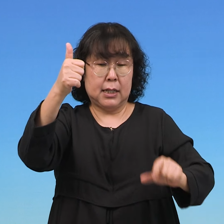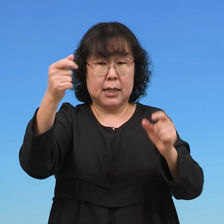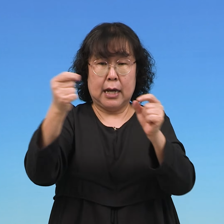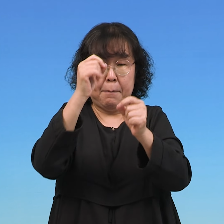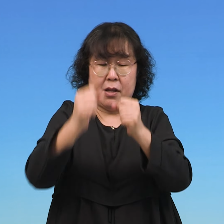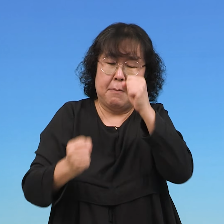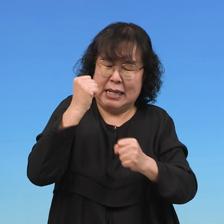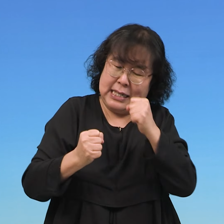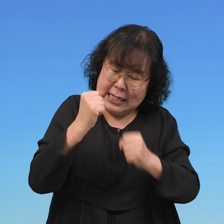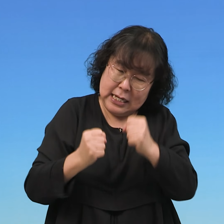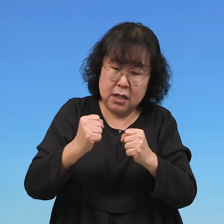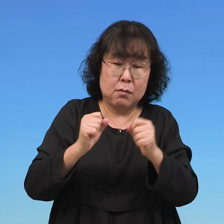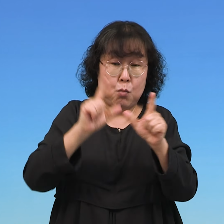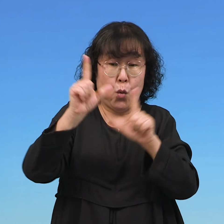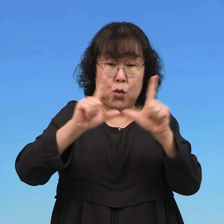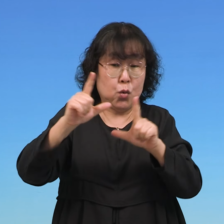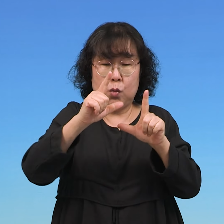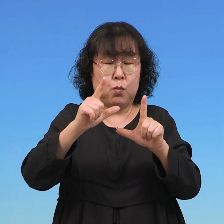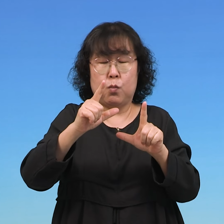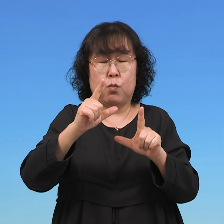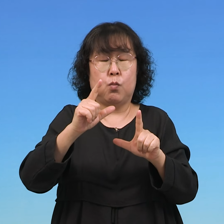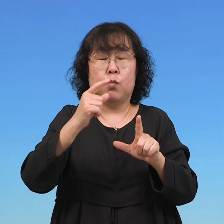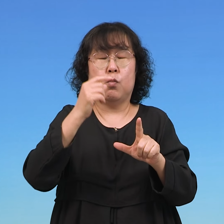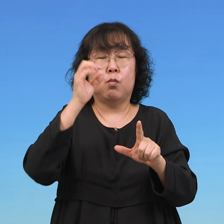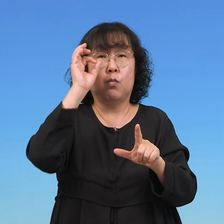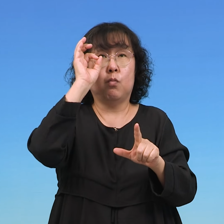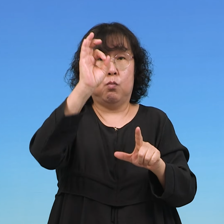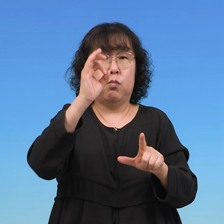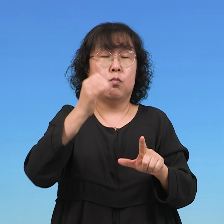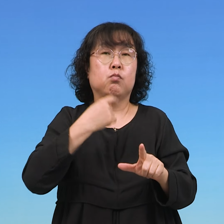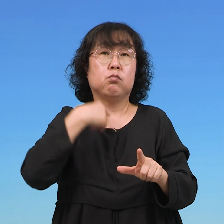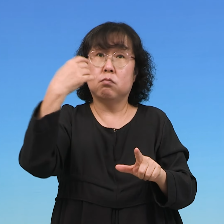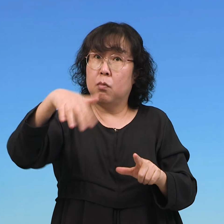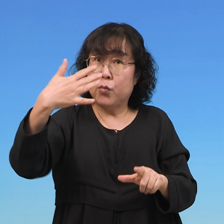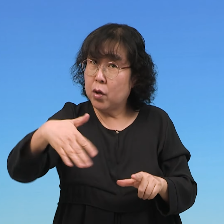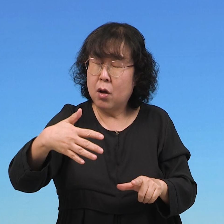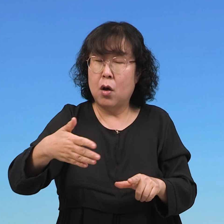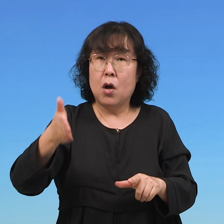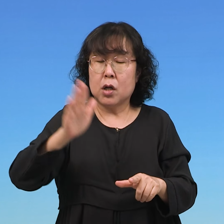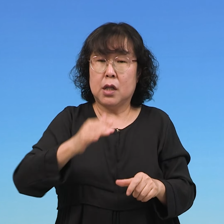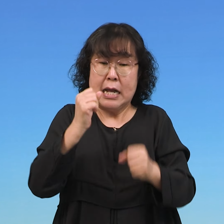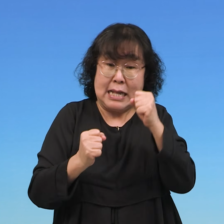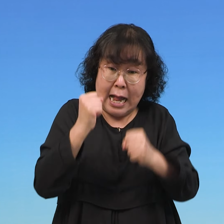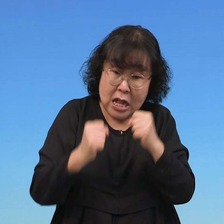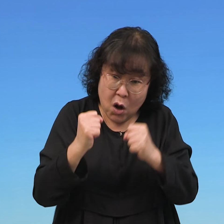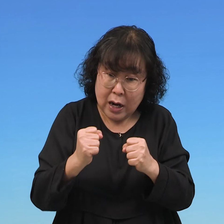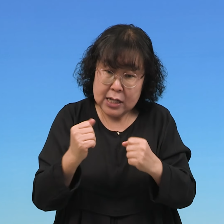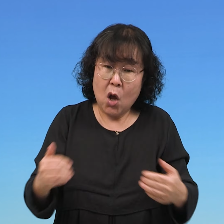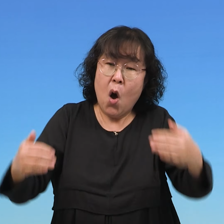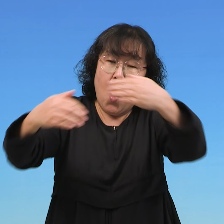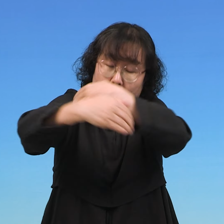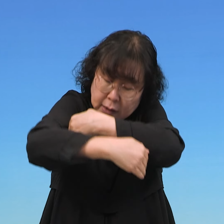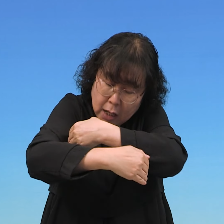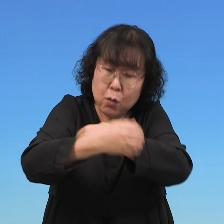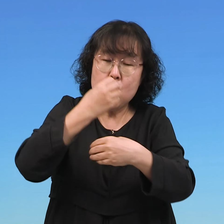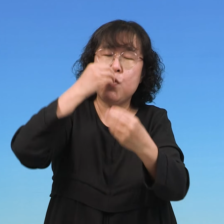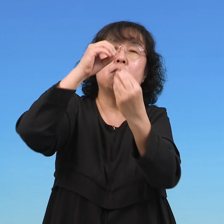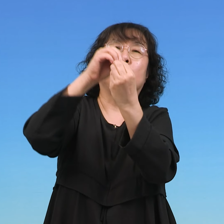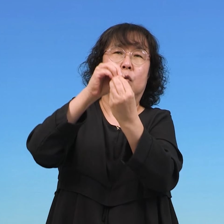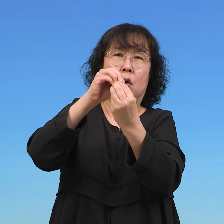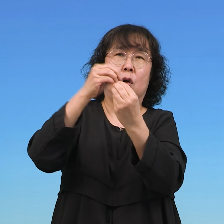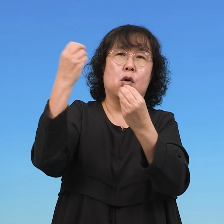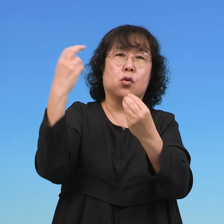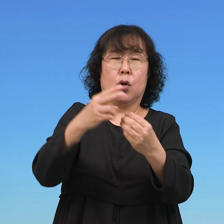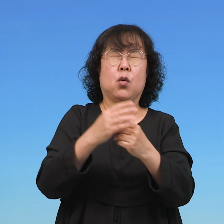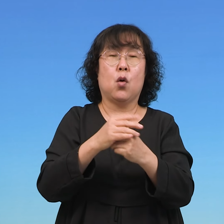없다는 거예요. 이 아버지가 지금 달려가고 다 얼싸안고 입을 맞추는 것. 그리고 그 다음 22절, 아버지는